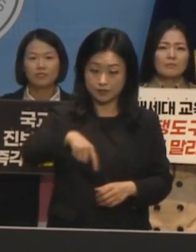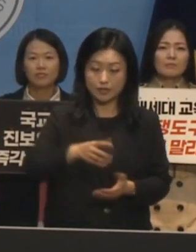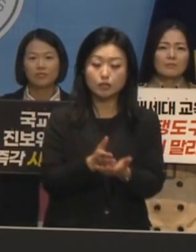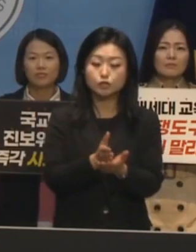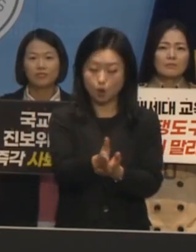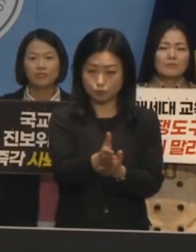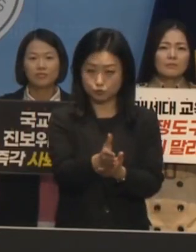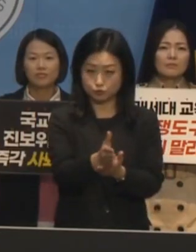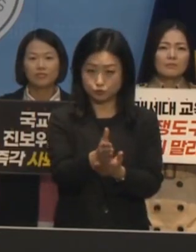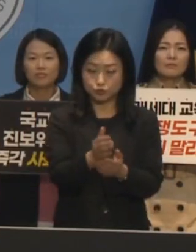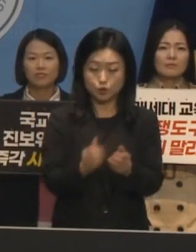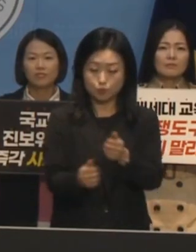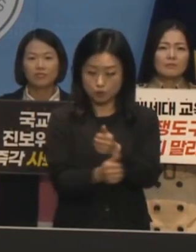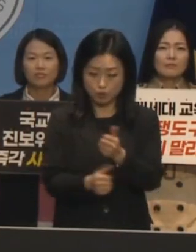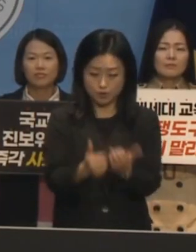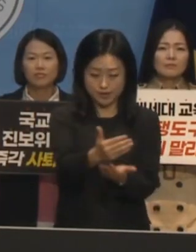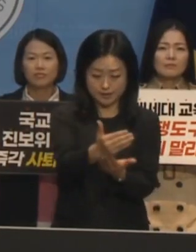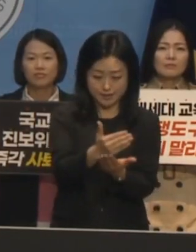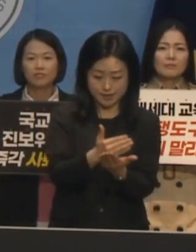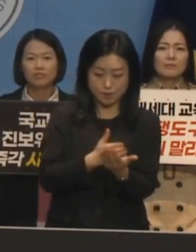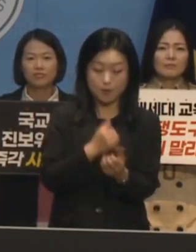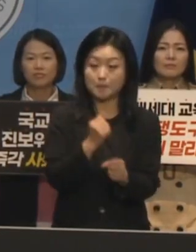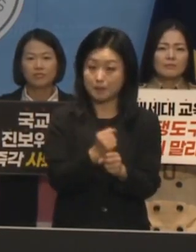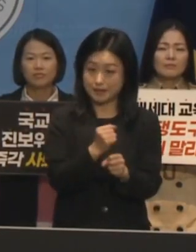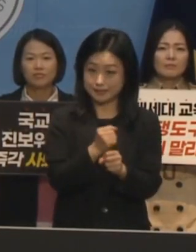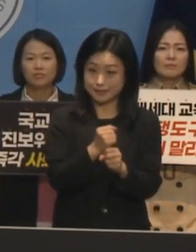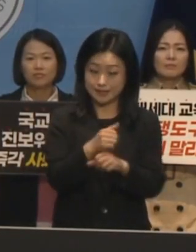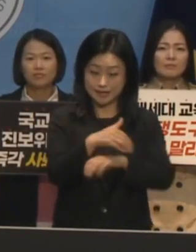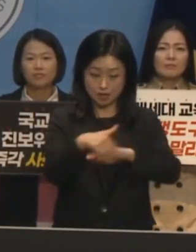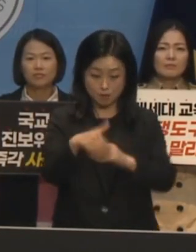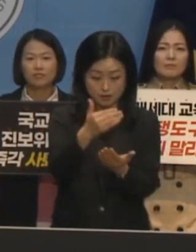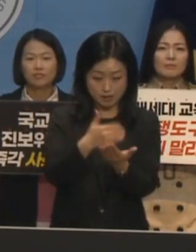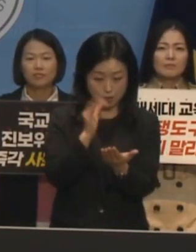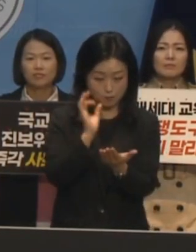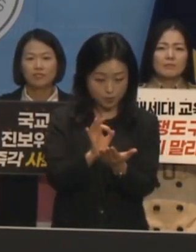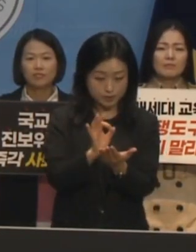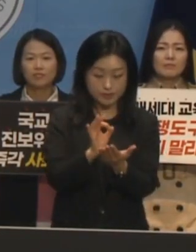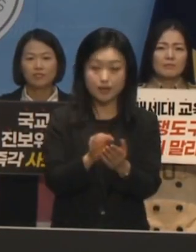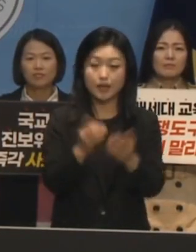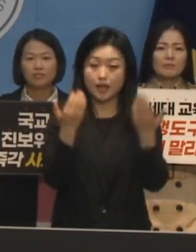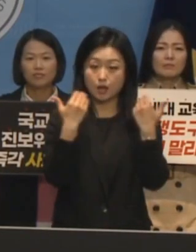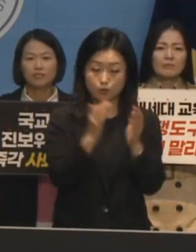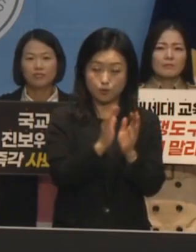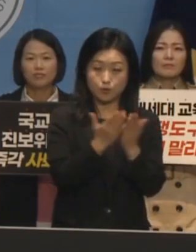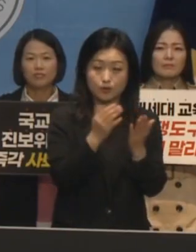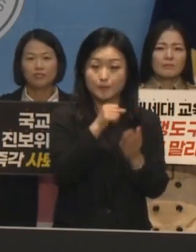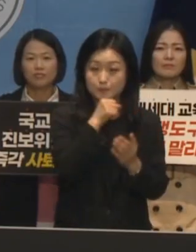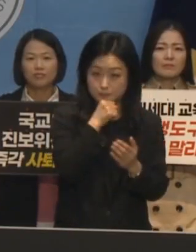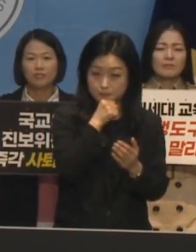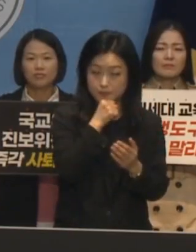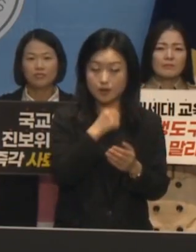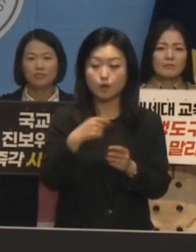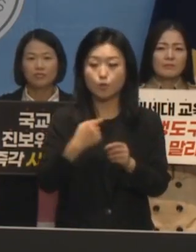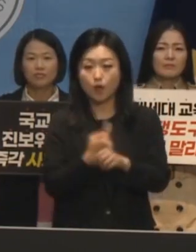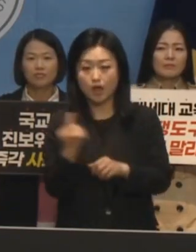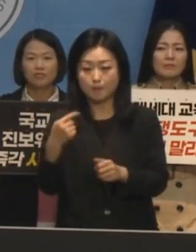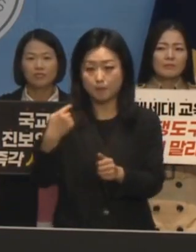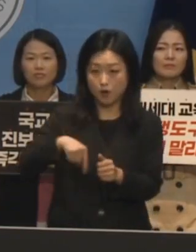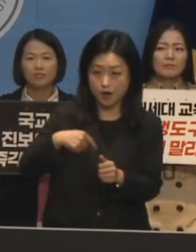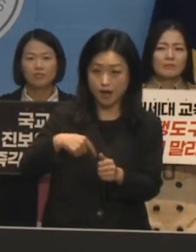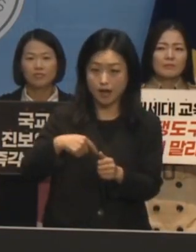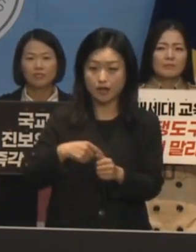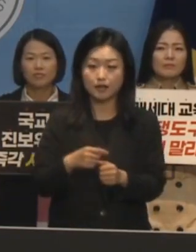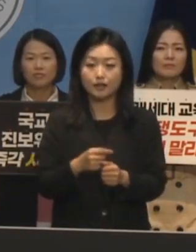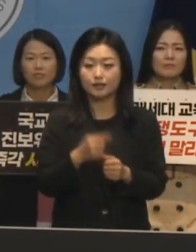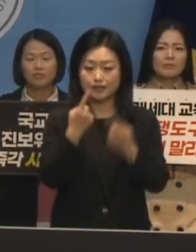국가교육발전전문위원회에서 작성한 중장기 국가교육발전계획안에서는 교과 성적 외부평가, 수능 이원화,